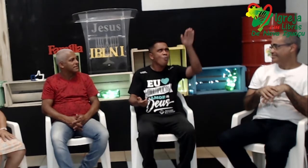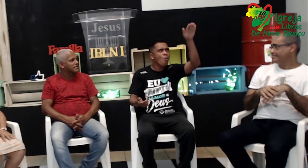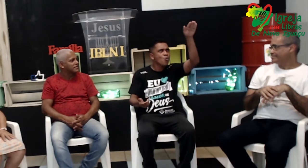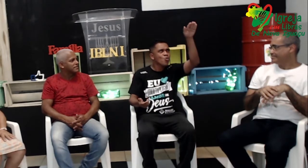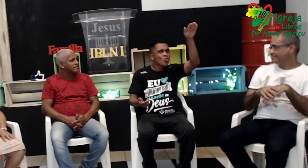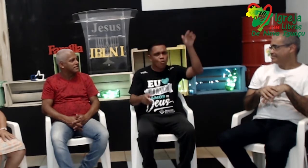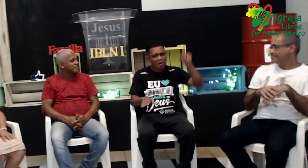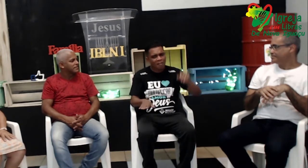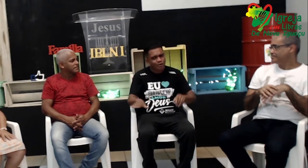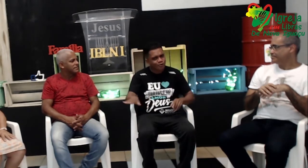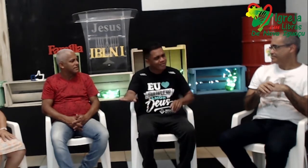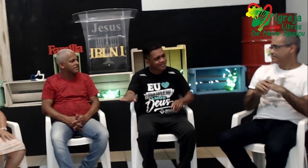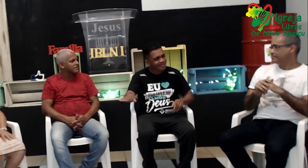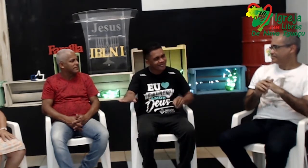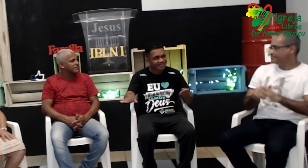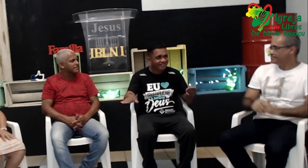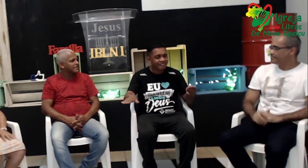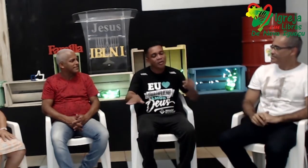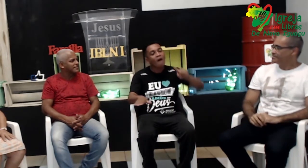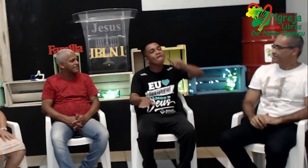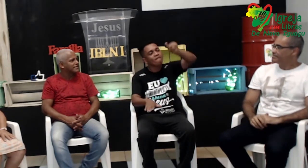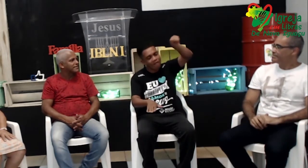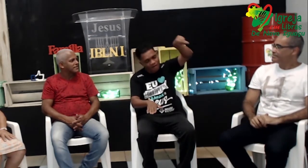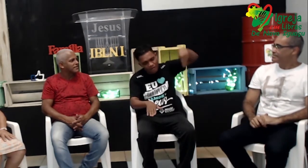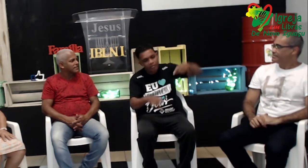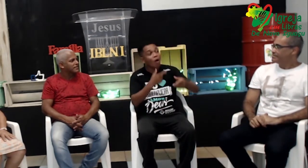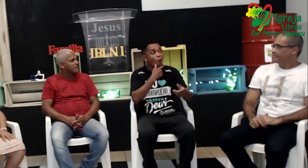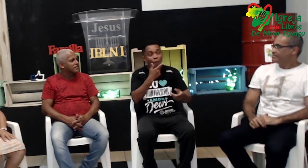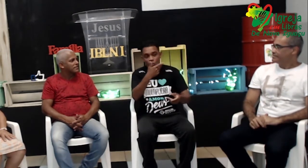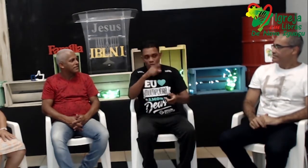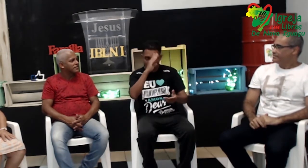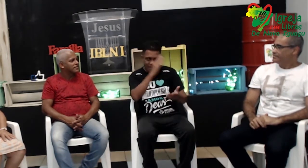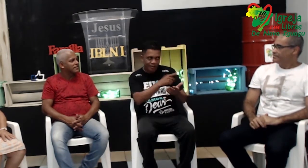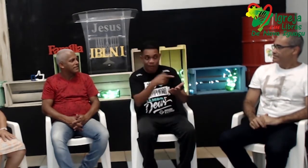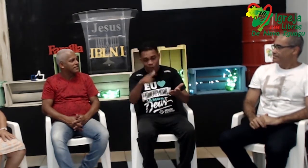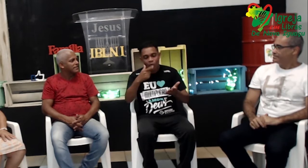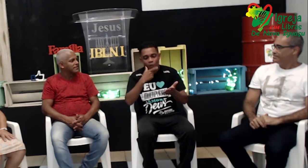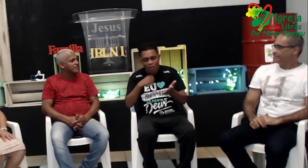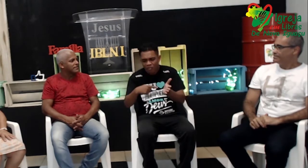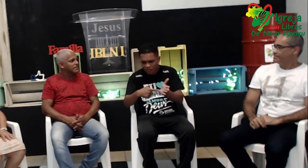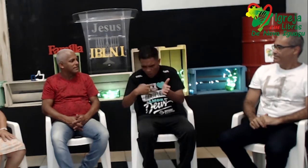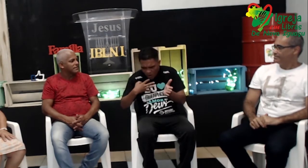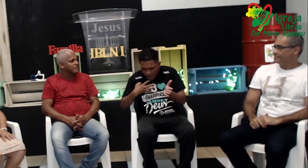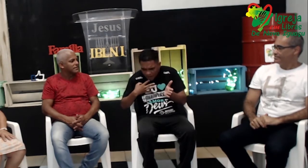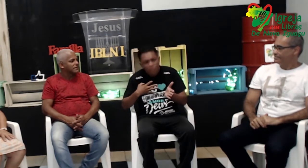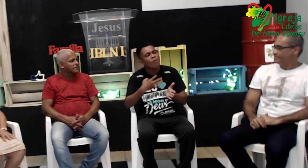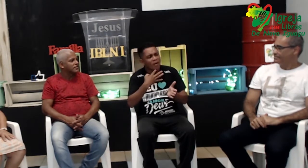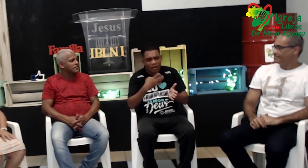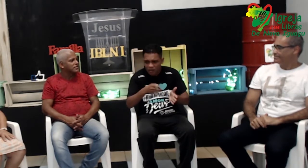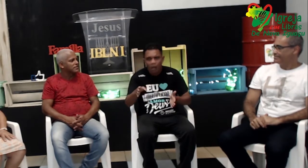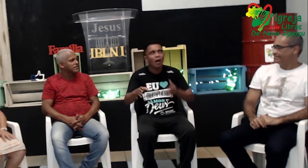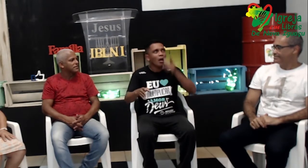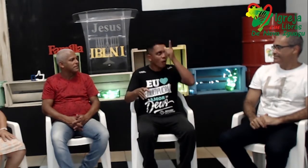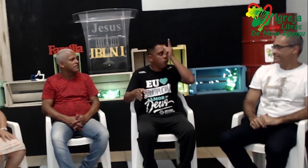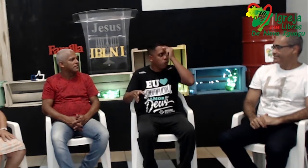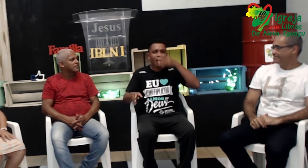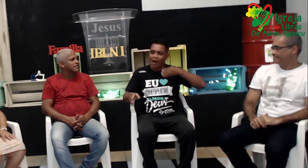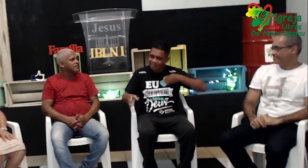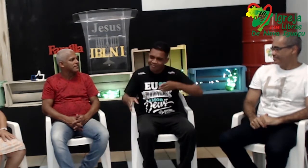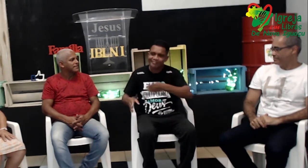lugar, mas eu vi que não era para cima, eu sabia que era para baixo. E aí eu fui perguntando, alguns